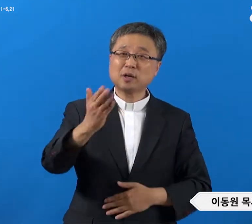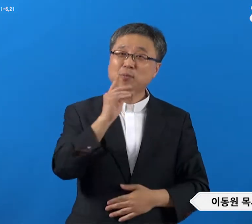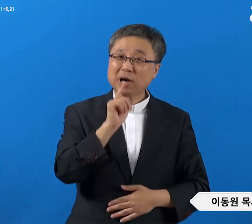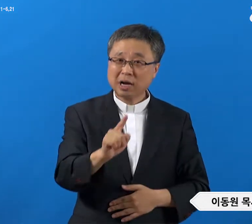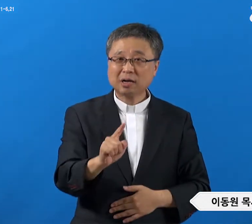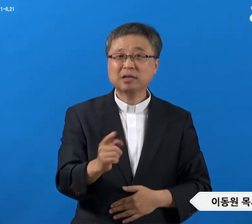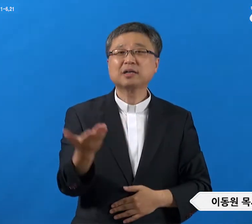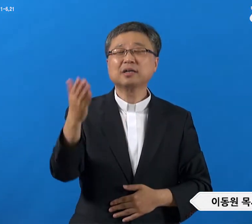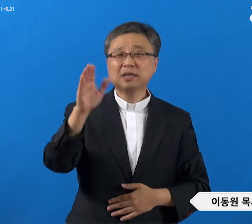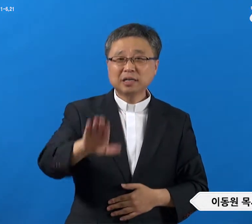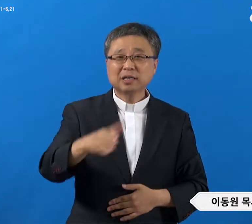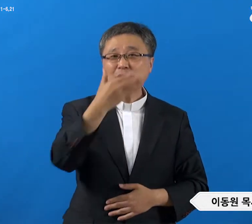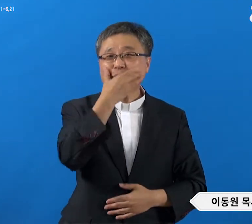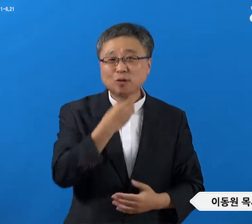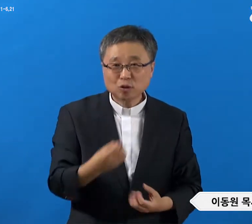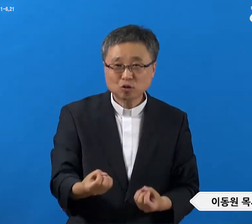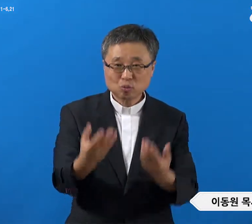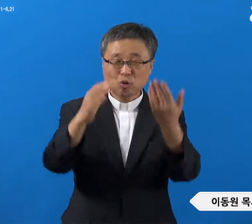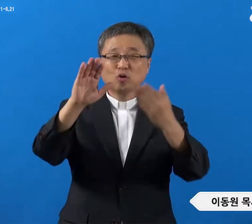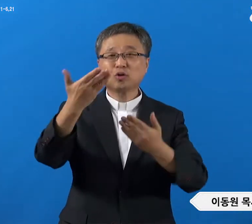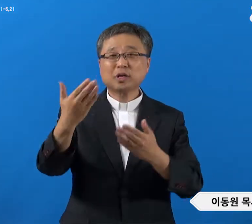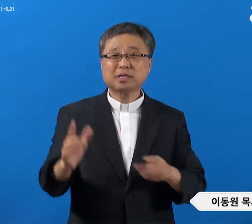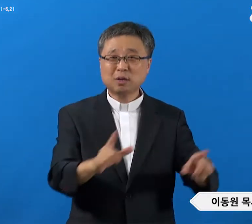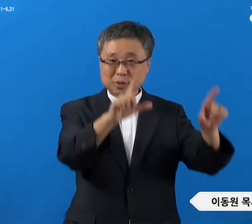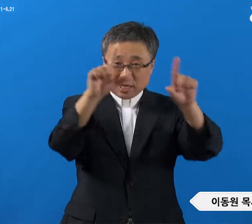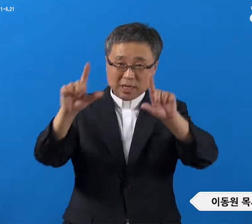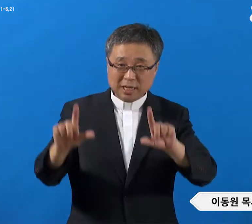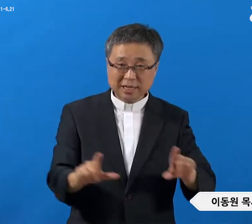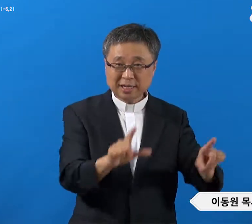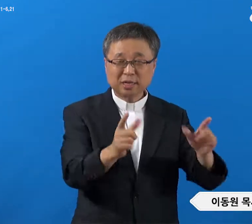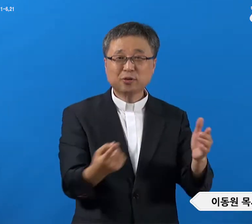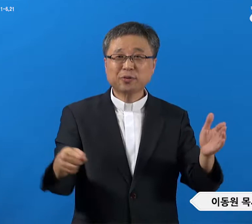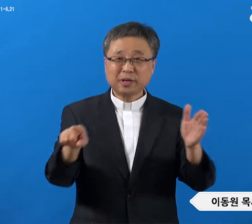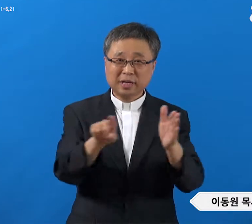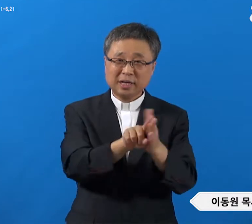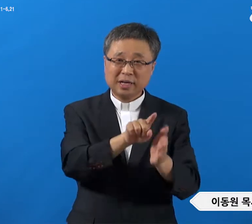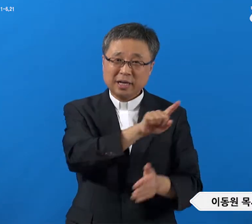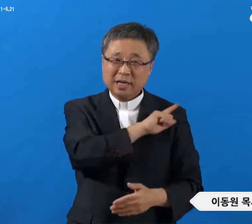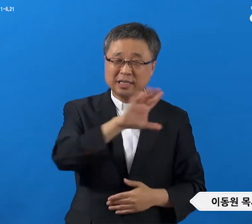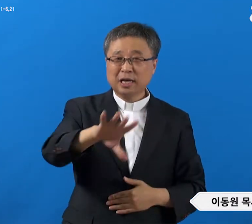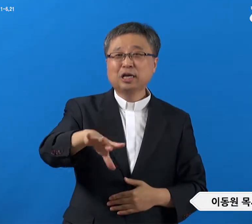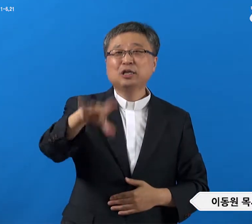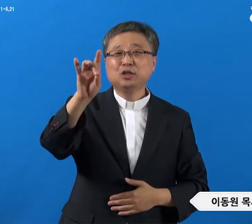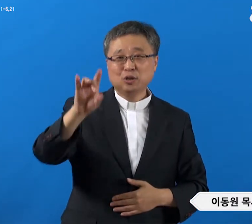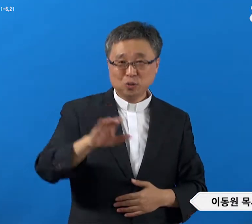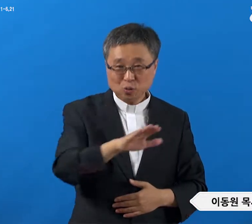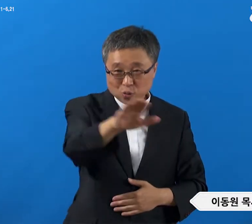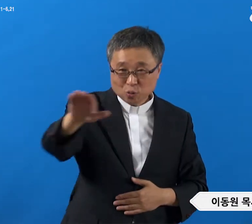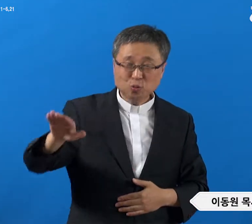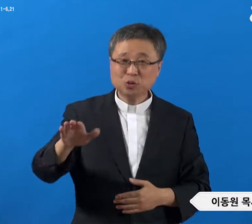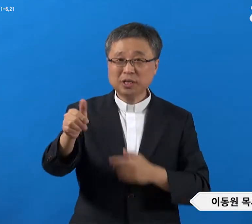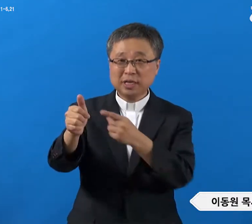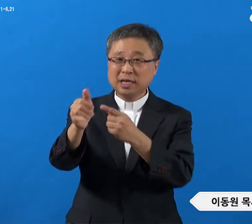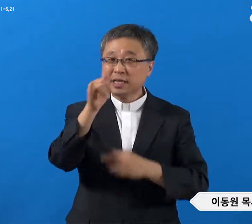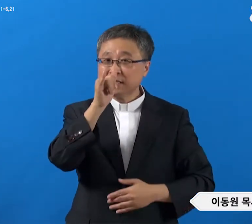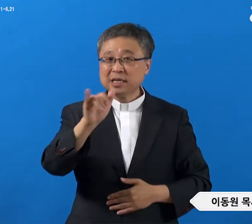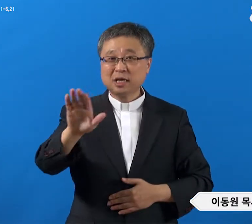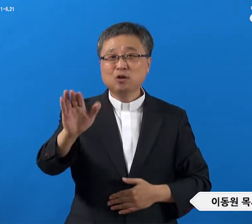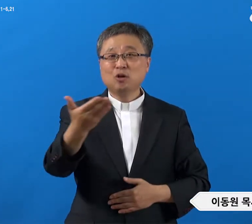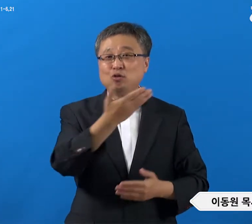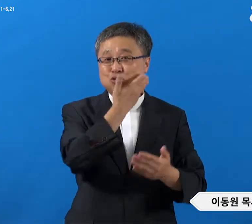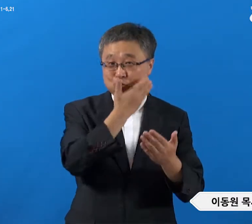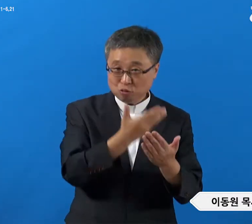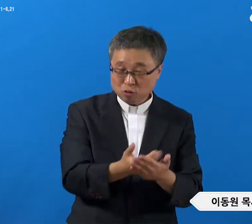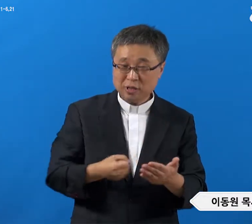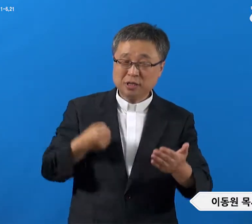자, 그런데 이 축복된 삶을 살기 위해서는 맨 처음 우리에게 있어야 할 중요한